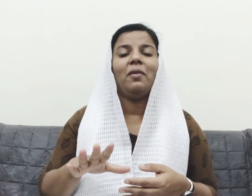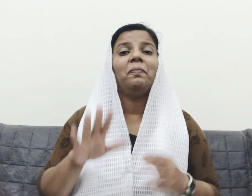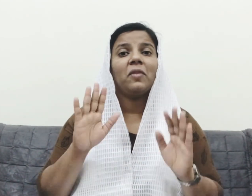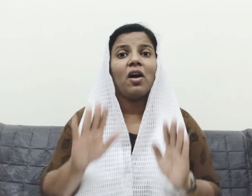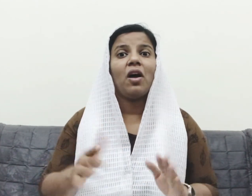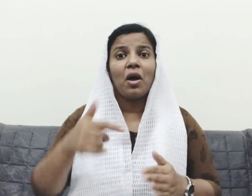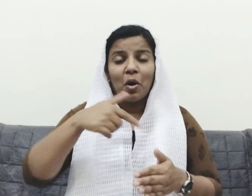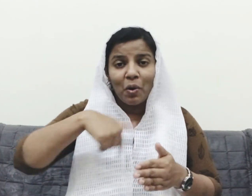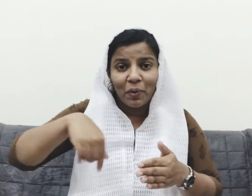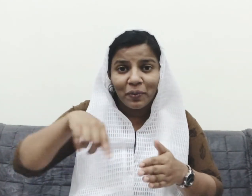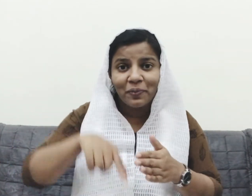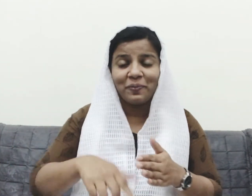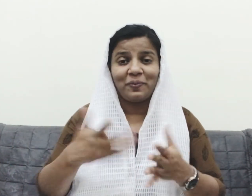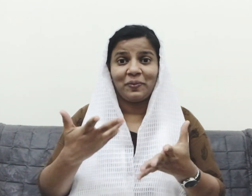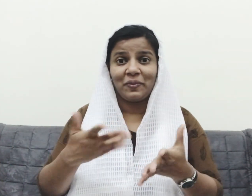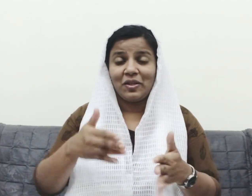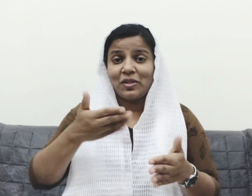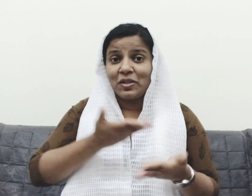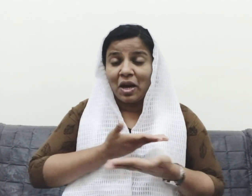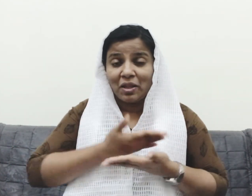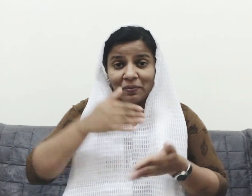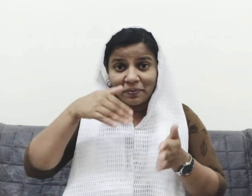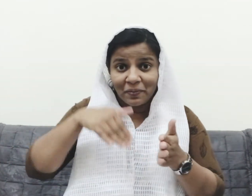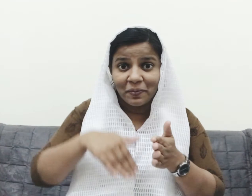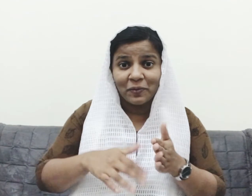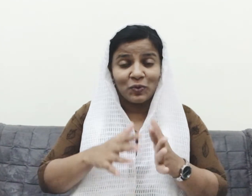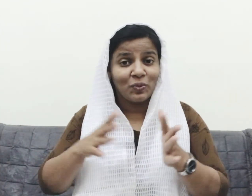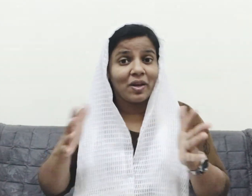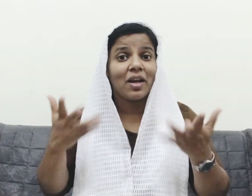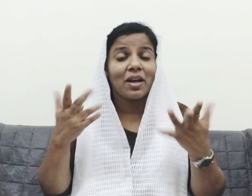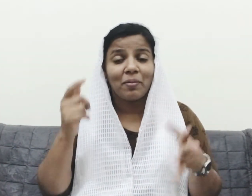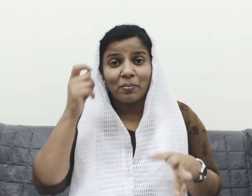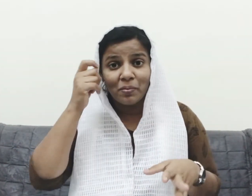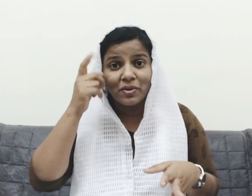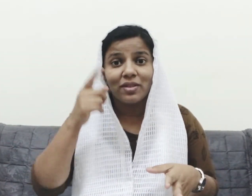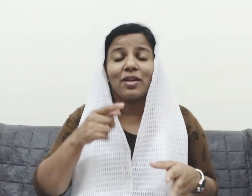ആഴവും വീതിയും നീളവും വ്യാപ്തിയും ഒക്കെ അറിയാൻ പ്രാർത്ഥിക്കണം. കർത്താവേ